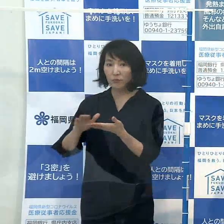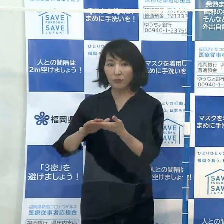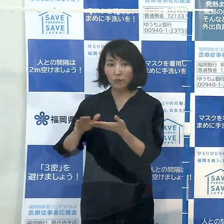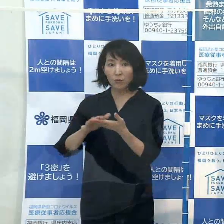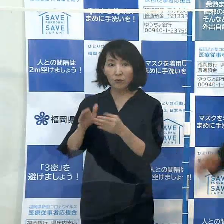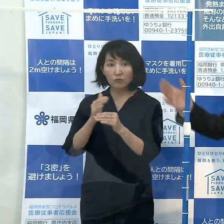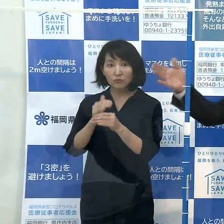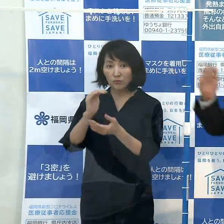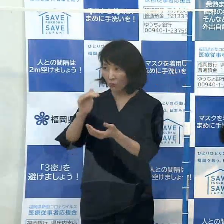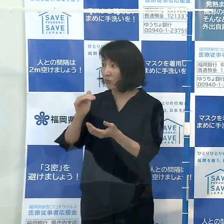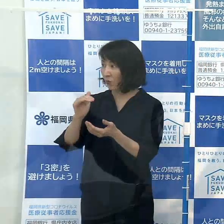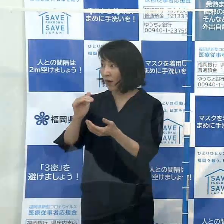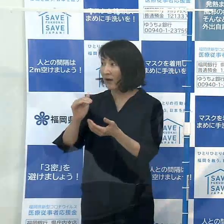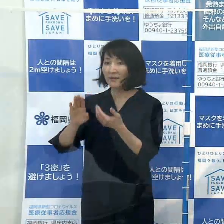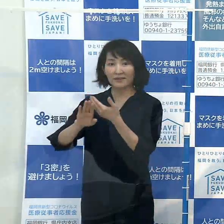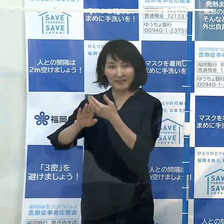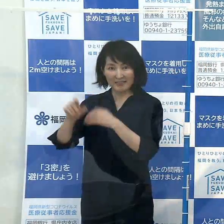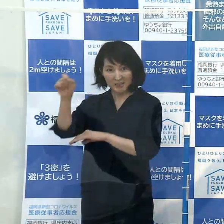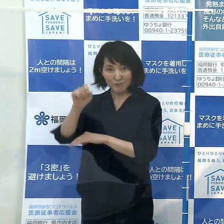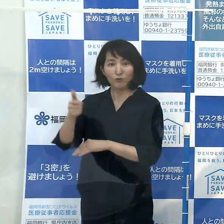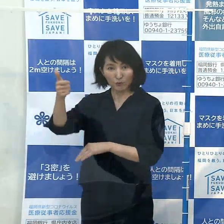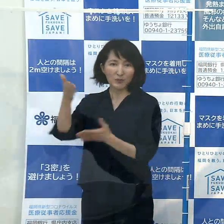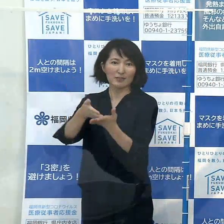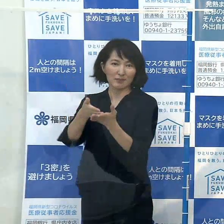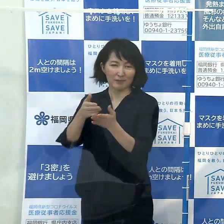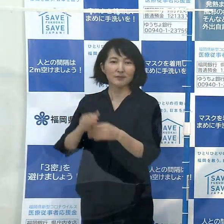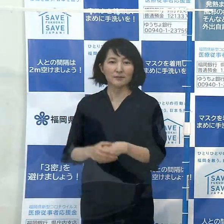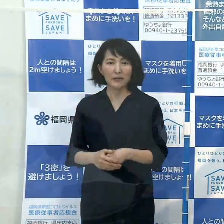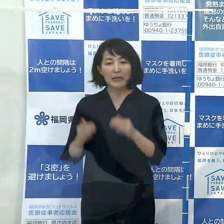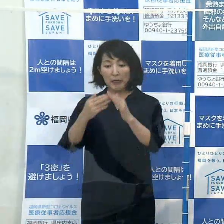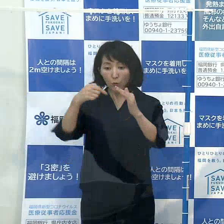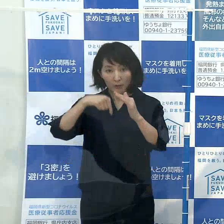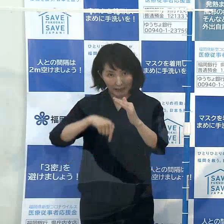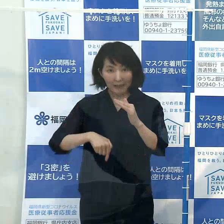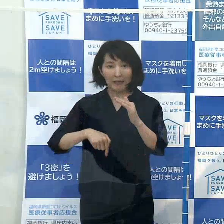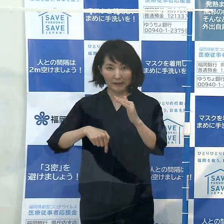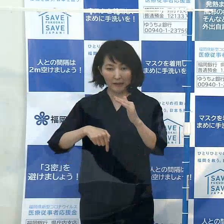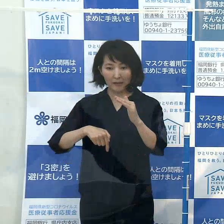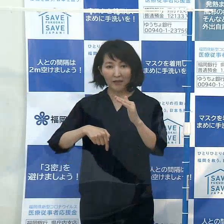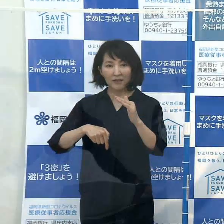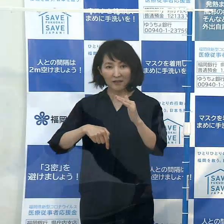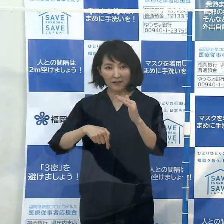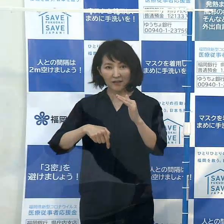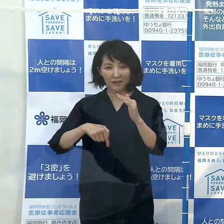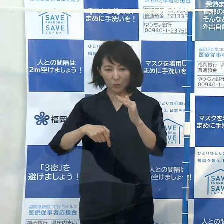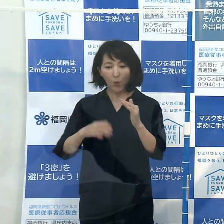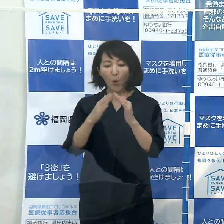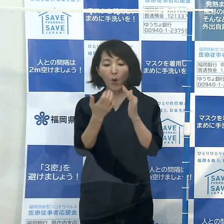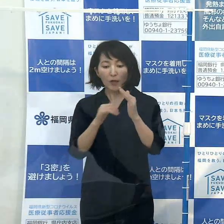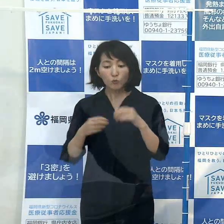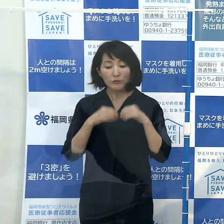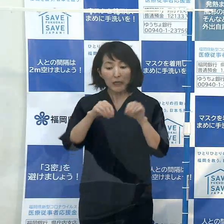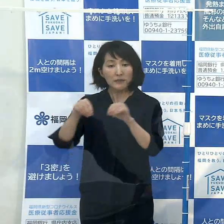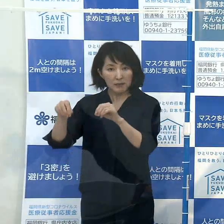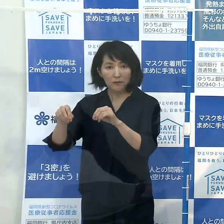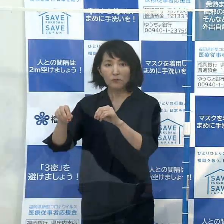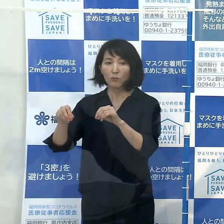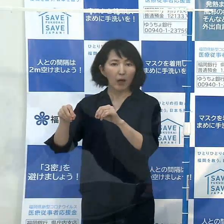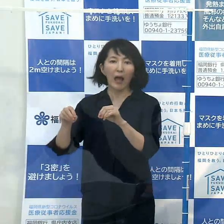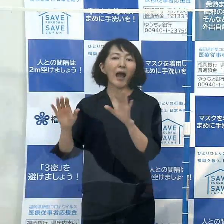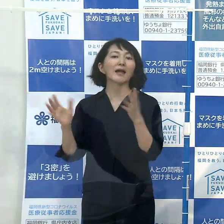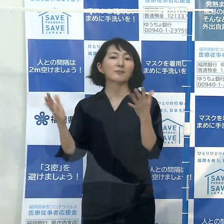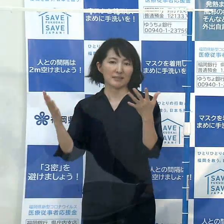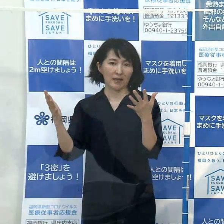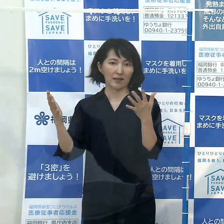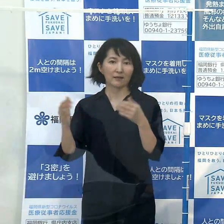あったら出よう。 はい、自宅療養での感染、家族感染を起きたという報告は今のところありません。もちろん当